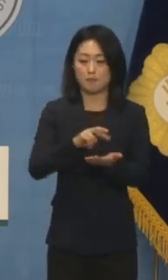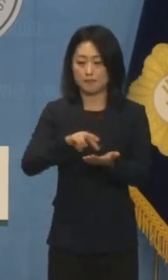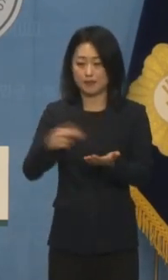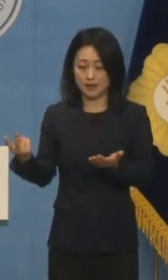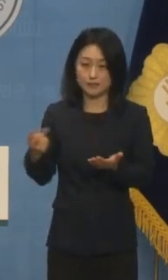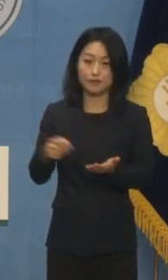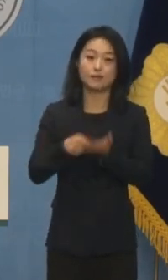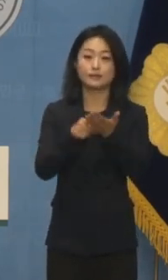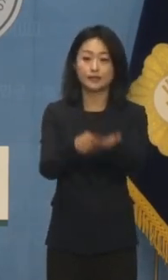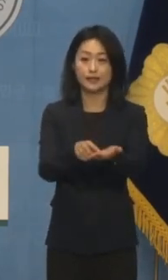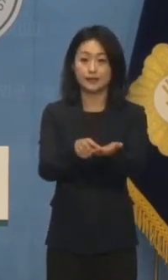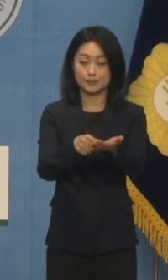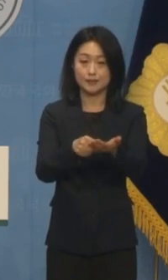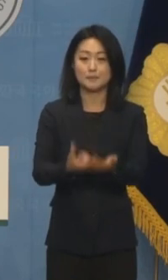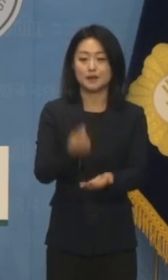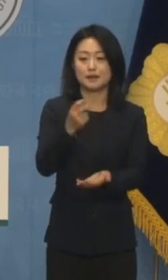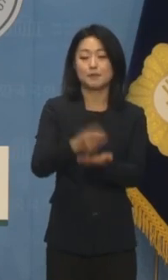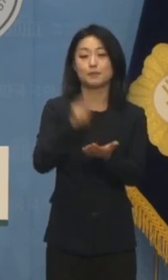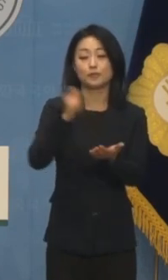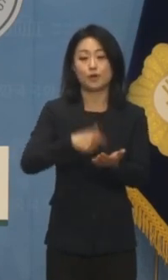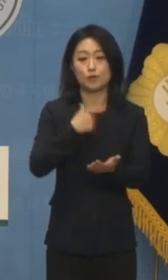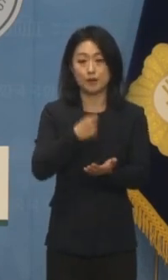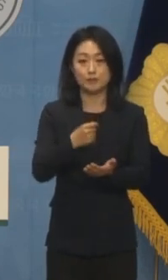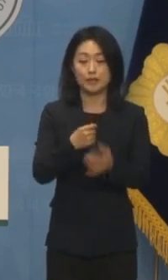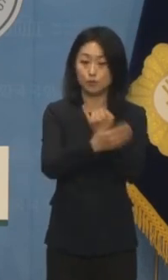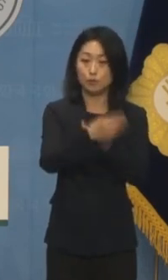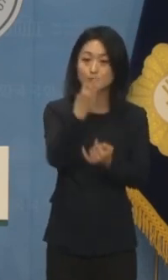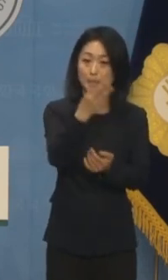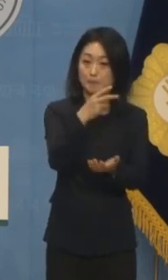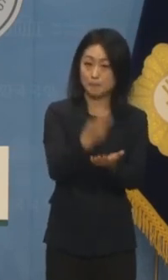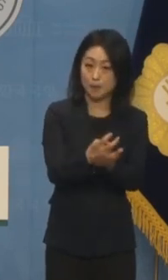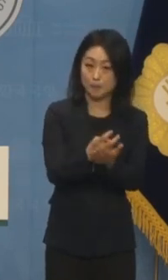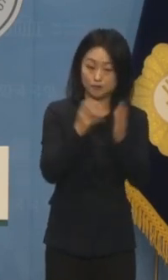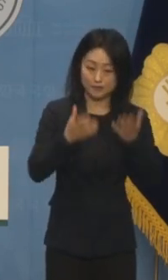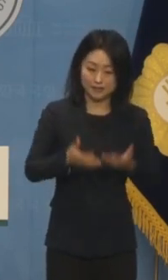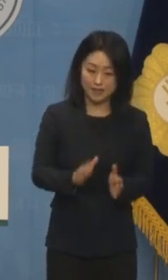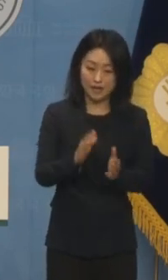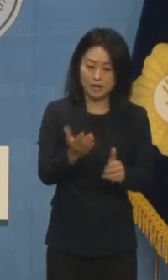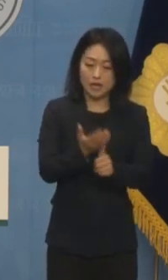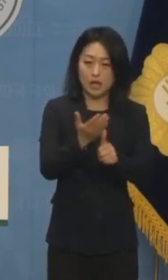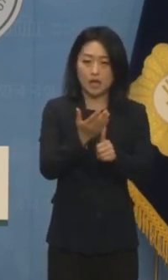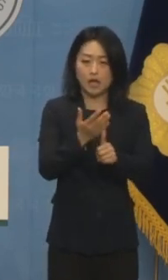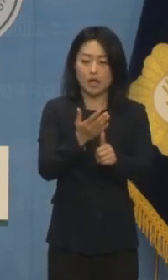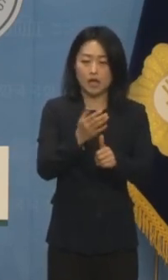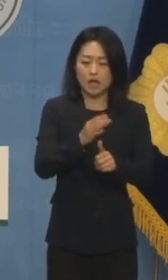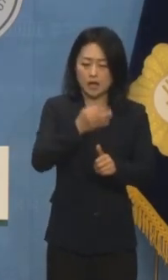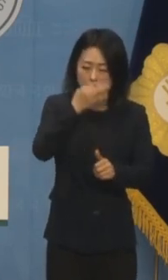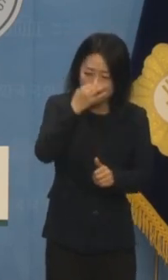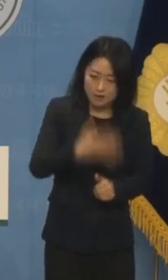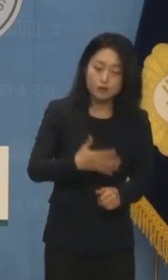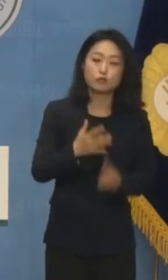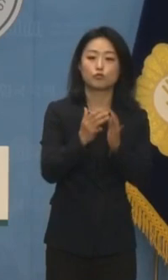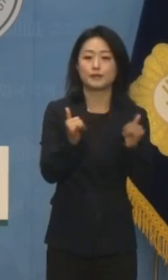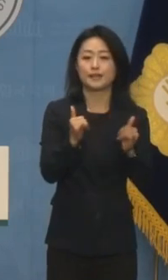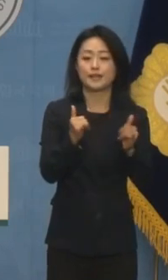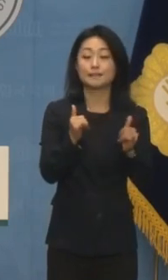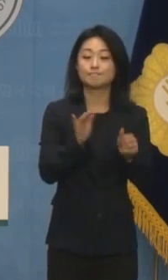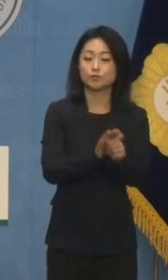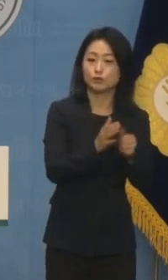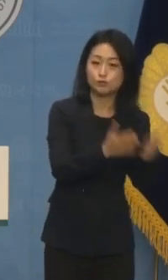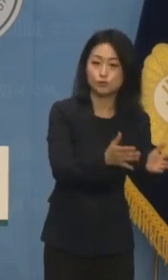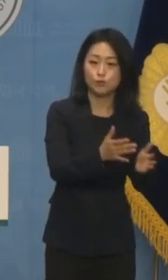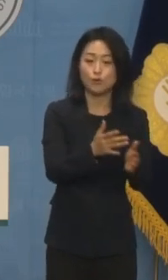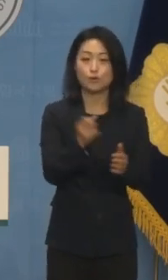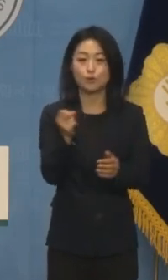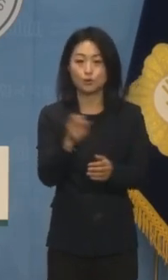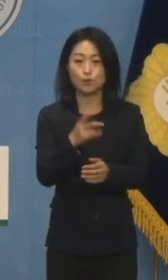입법되길 바랍니다. 모성보호 3법이 출생과의 부담으로 힘겨운 국민께 힘이 되고 엄마, 아빠,